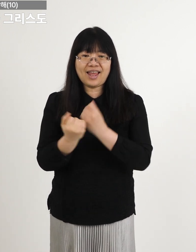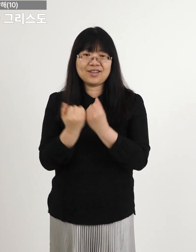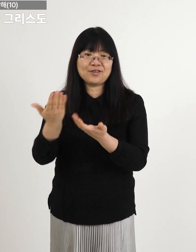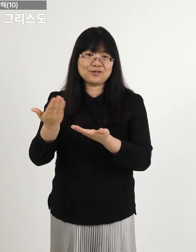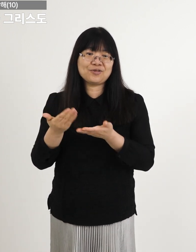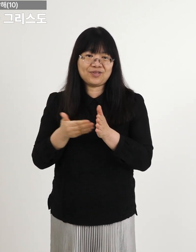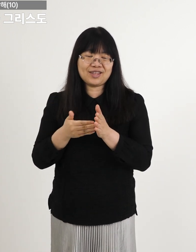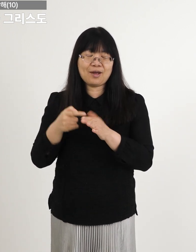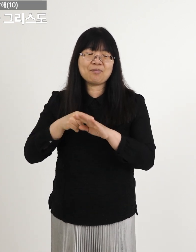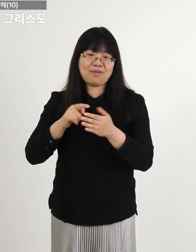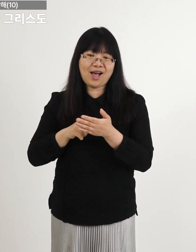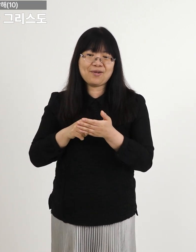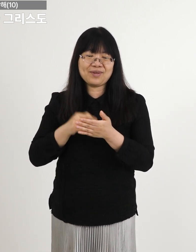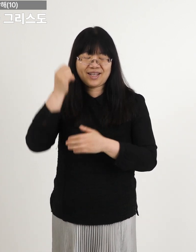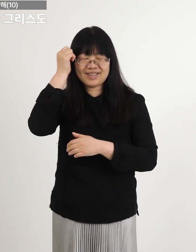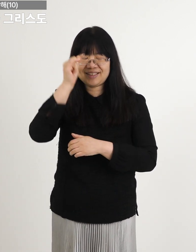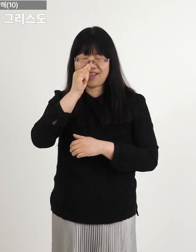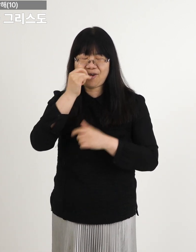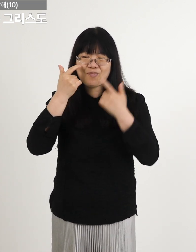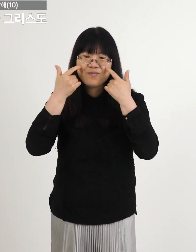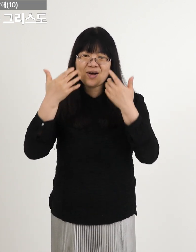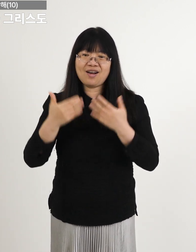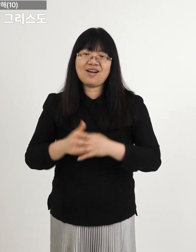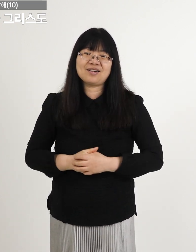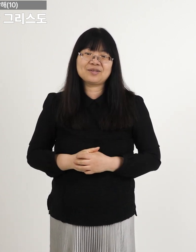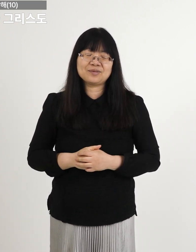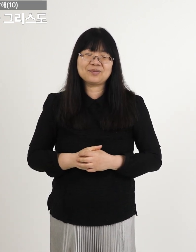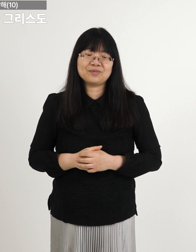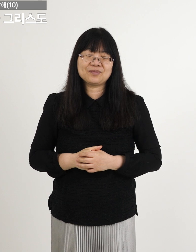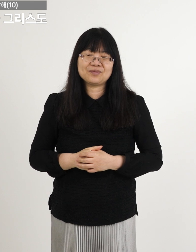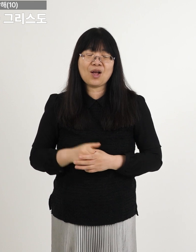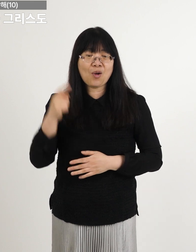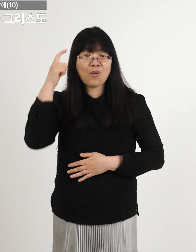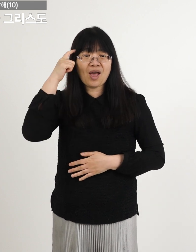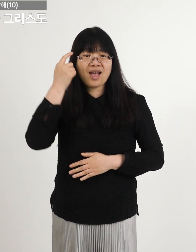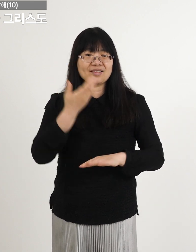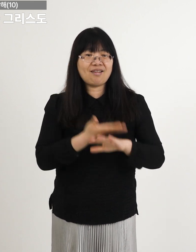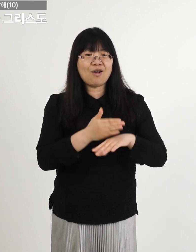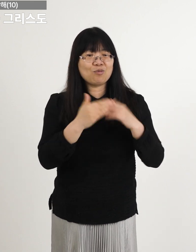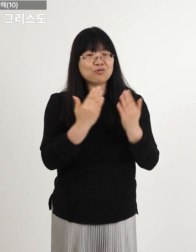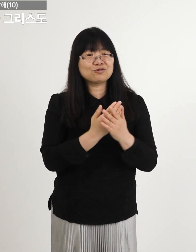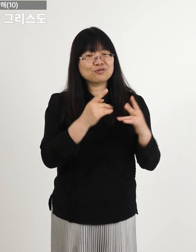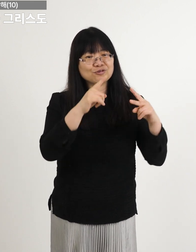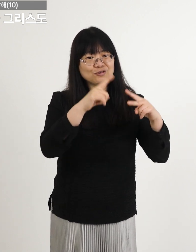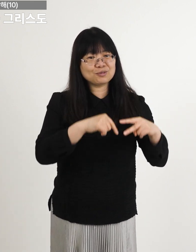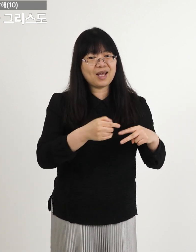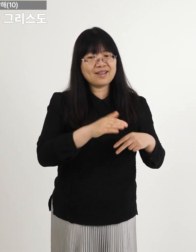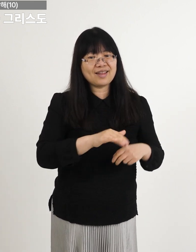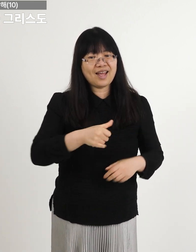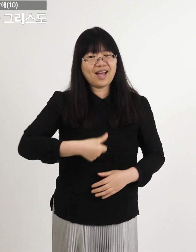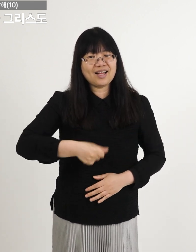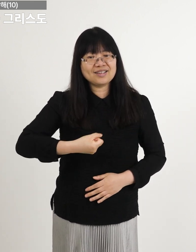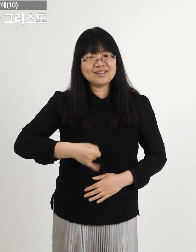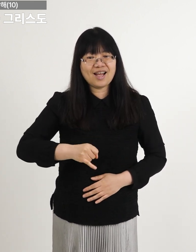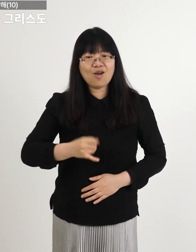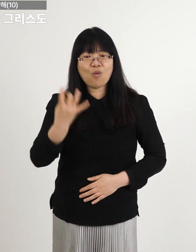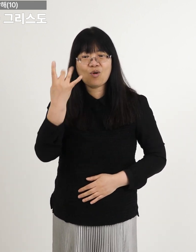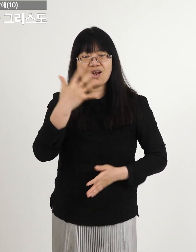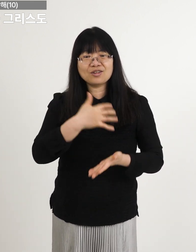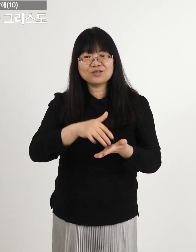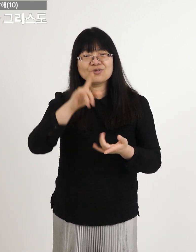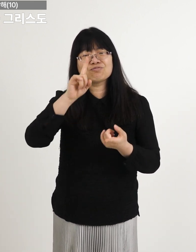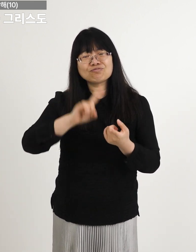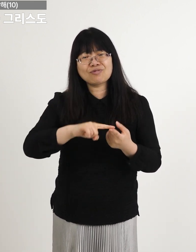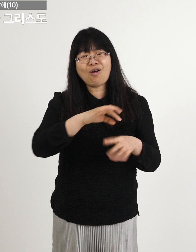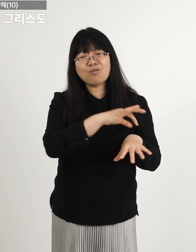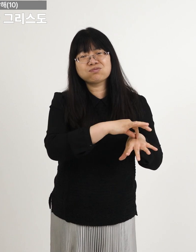깊게 남습니다. 왜 다른 건 다 2배인데 아들, 딸은 원래 숫자